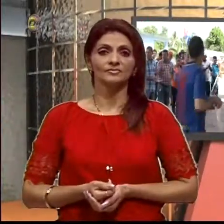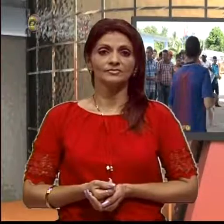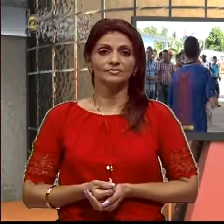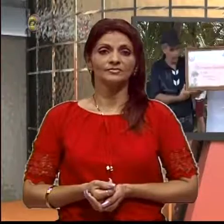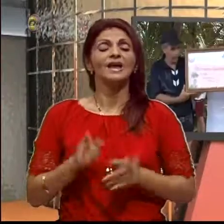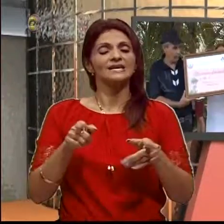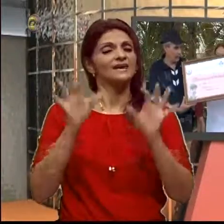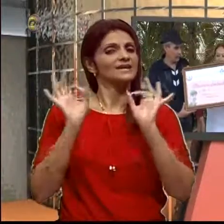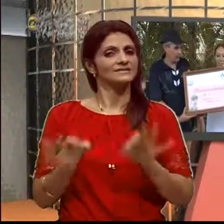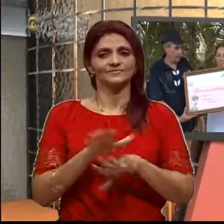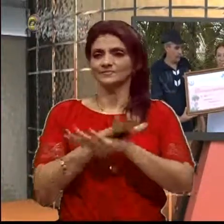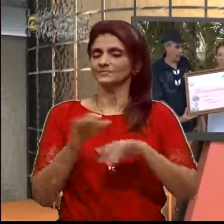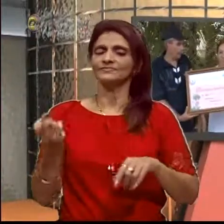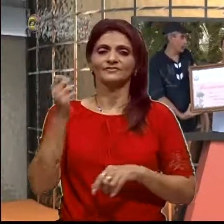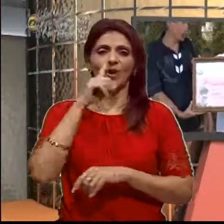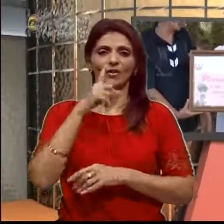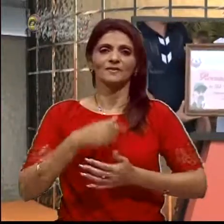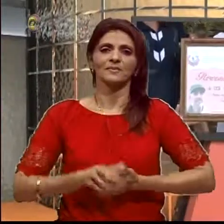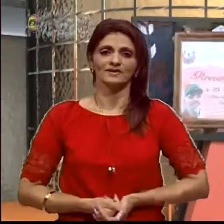Y así nos despedimos.